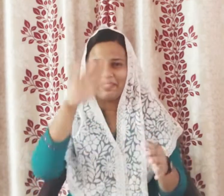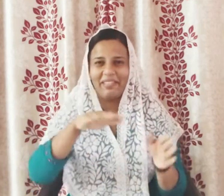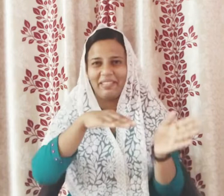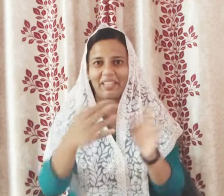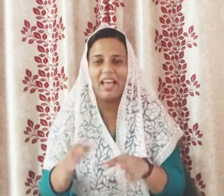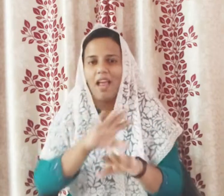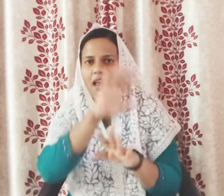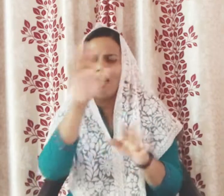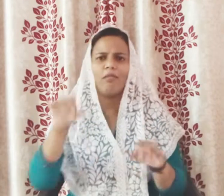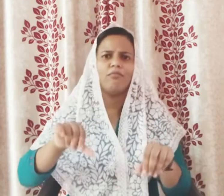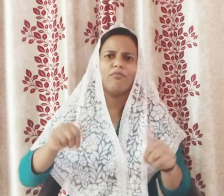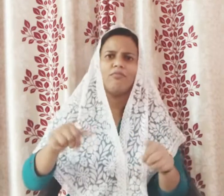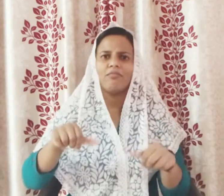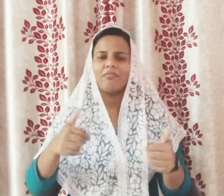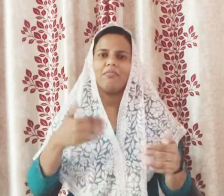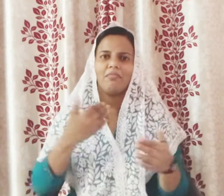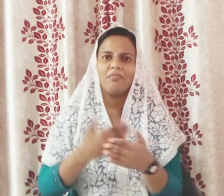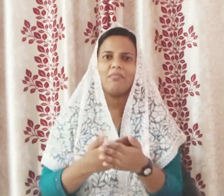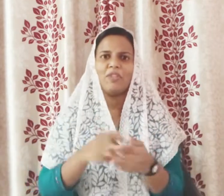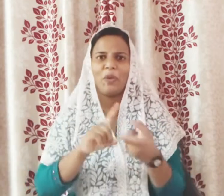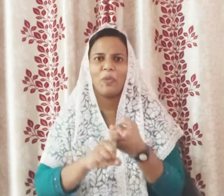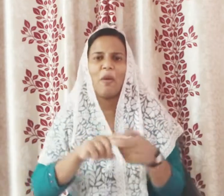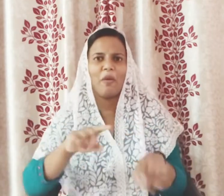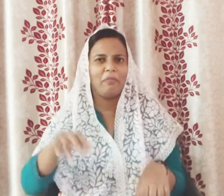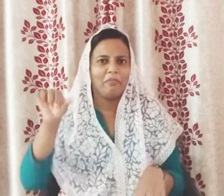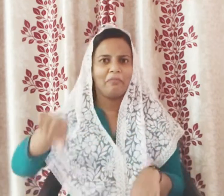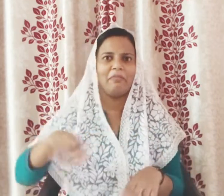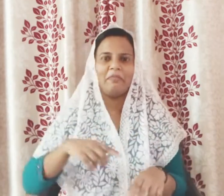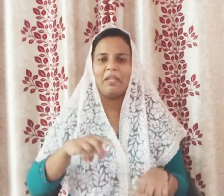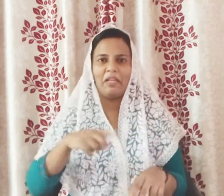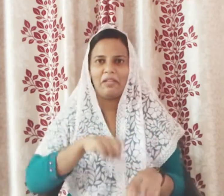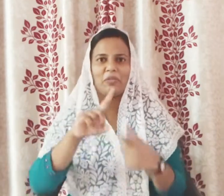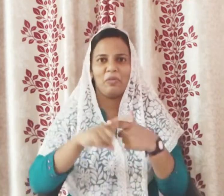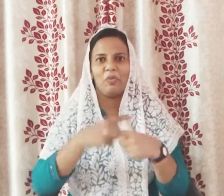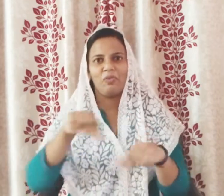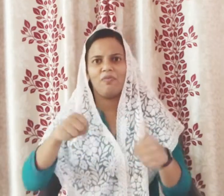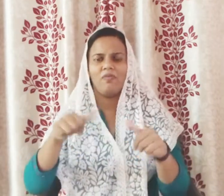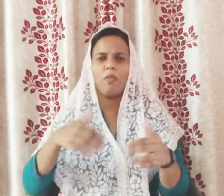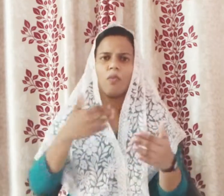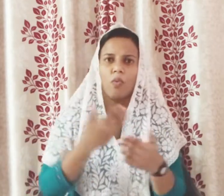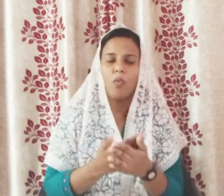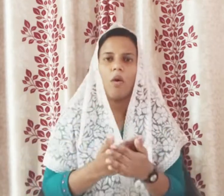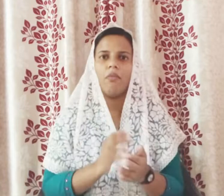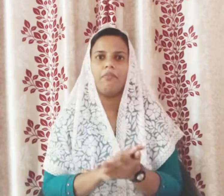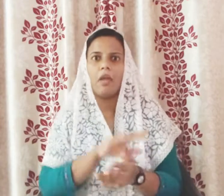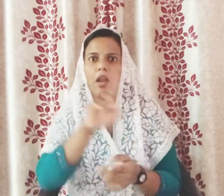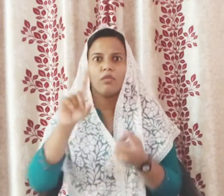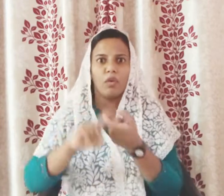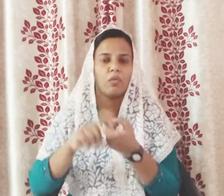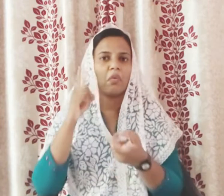ഇങ്ങനെ ജയിച്ച് ജയിച്ച് മുന്നേറിക്കൊണ്ടിരിക്കുക. ഇവരെക്കുറിച്ചുള്ള സ്തുതി ചുറ്റുപാടുമുള്ള ശത്രു രാജ്യങ്ങളിലൊക്കെയും കേൾക്കുകയും